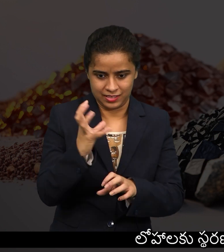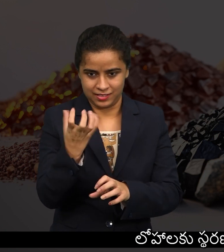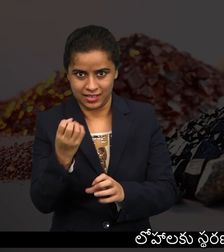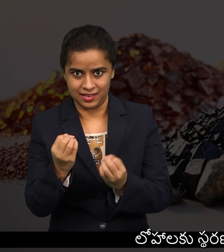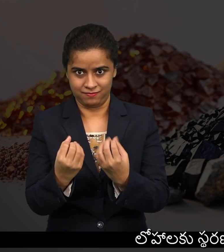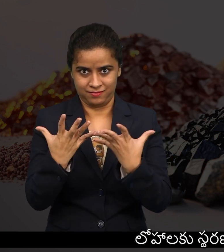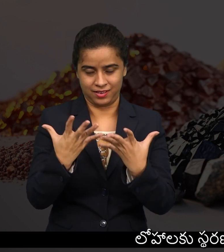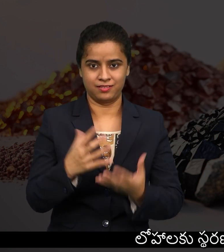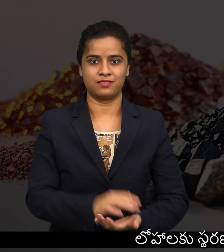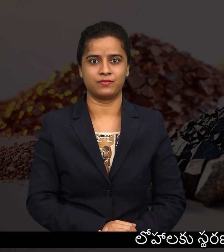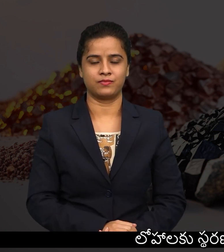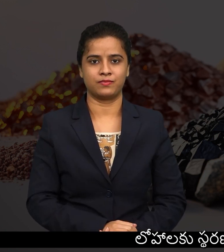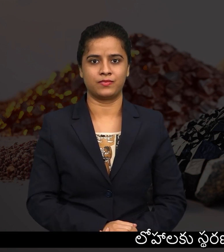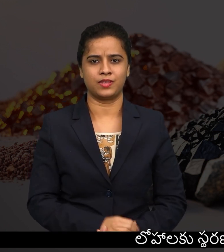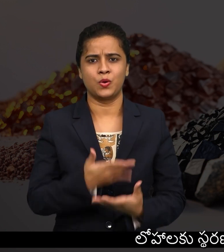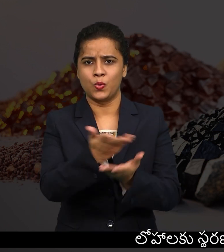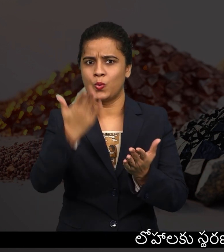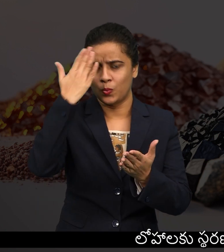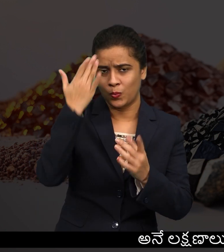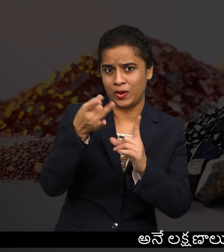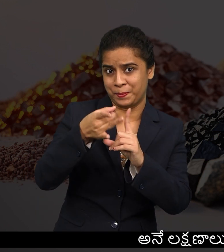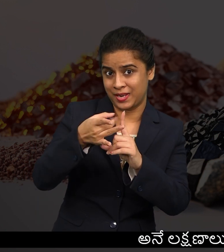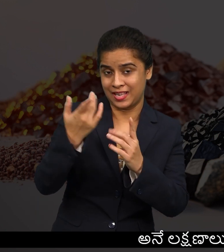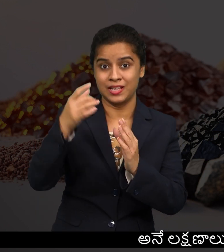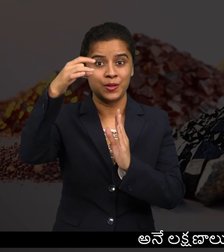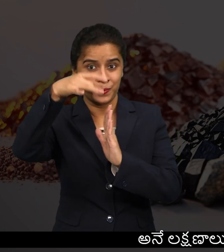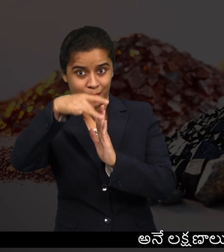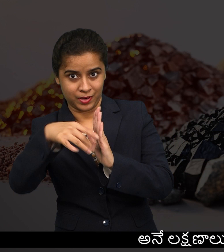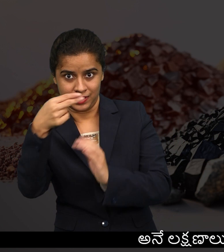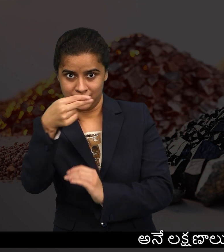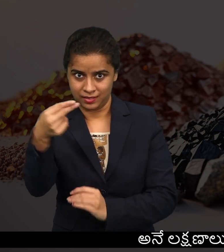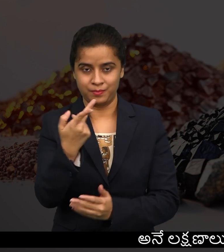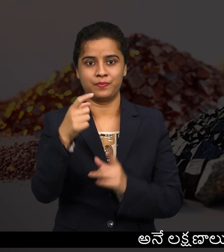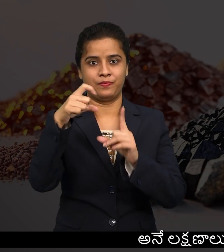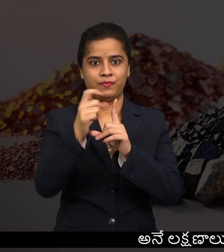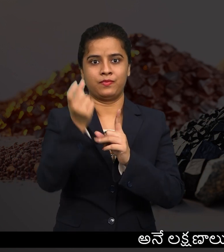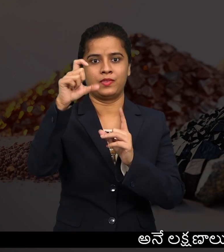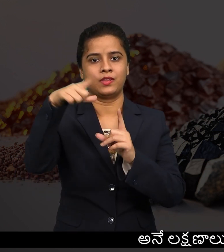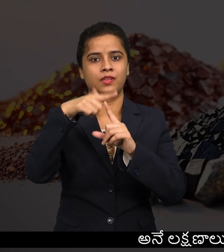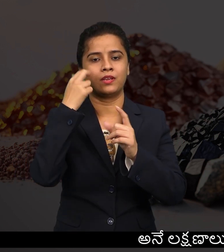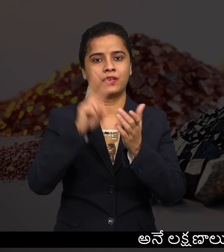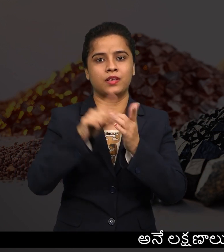లోహాలకు స్థరణీయత మరియు సున్నితత్వం అనే లక్షణాలు ఉన్నాయని మనకు తెలుసు.